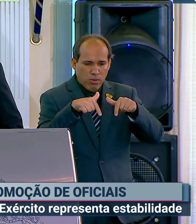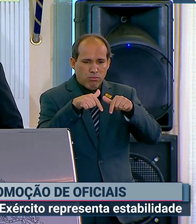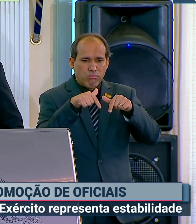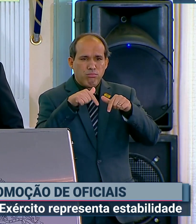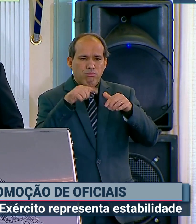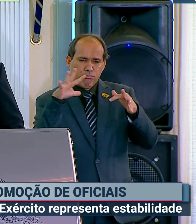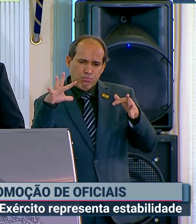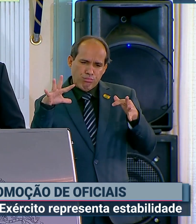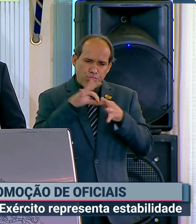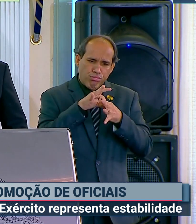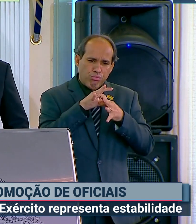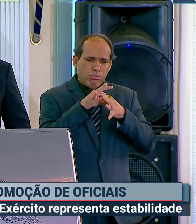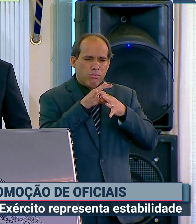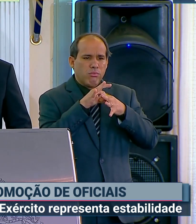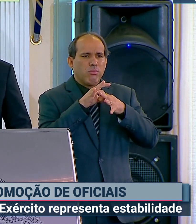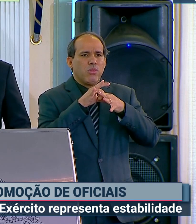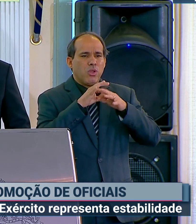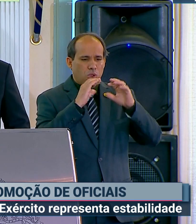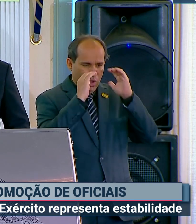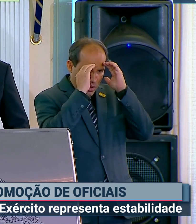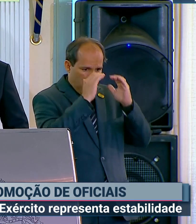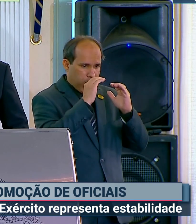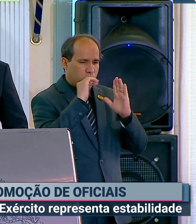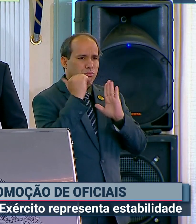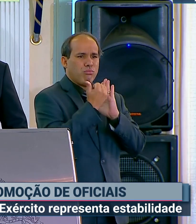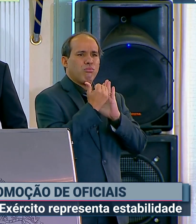linhas da nossa Constituição.